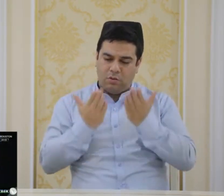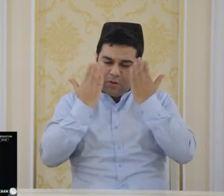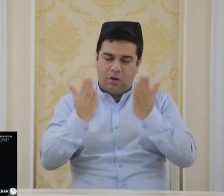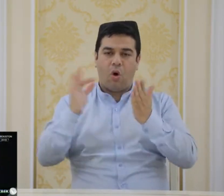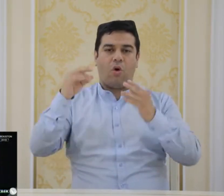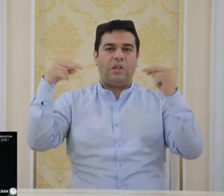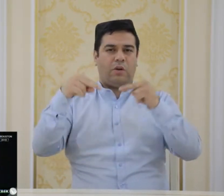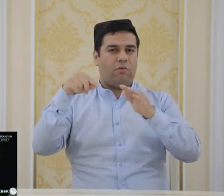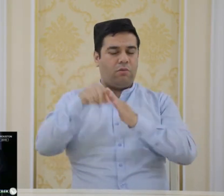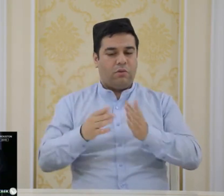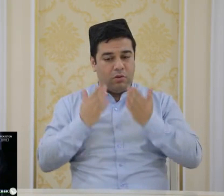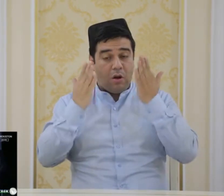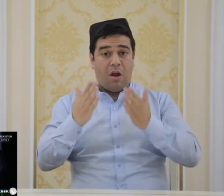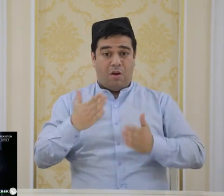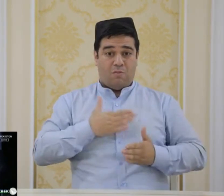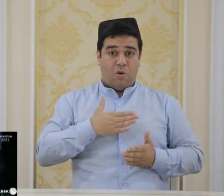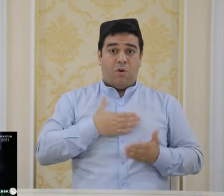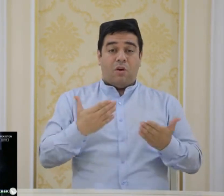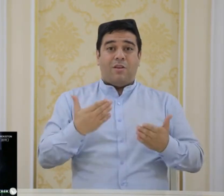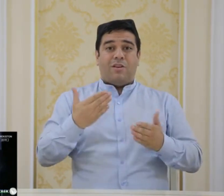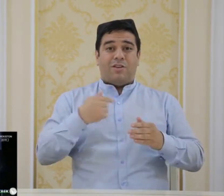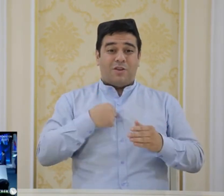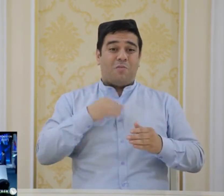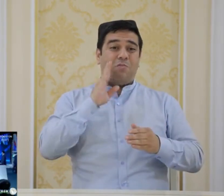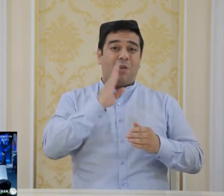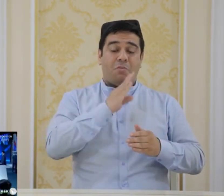o'qiydi. Bilasizmi, endi siz farzand nima qilasiz?